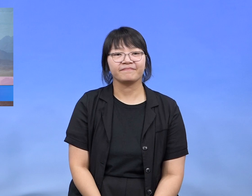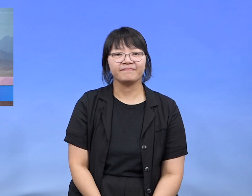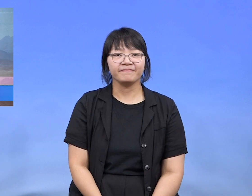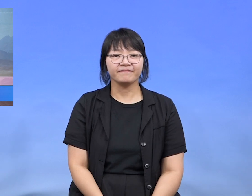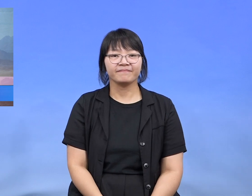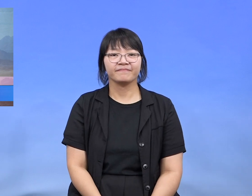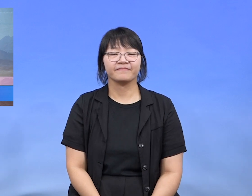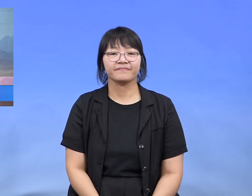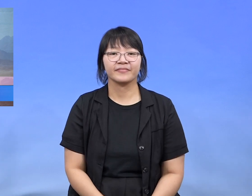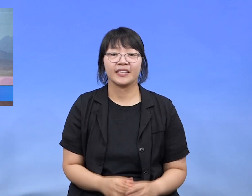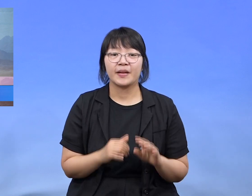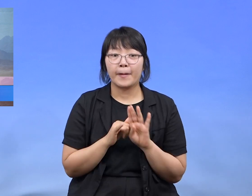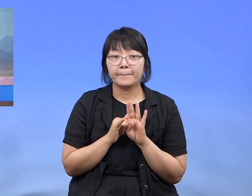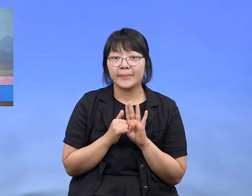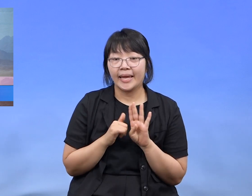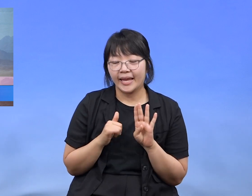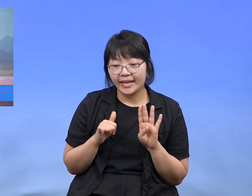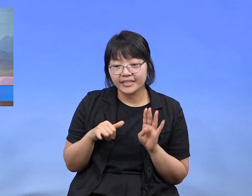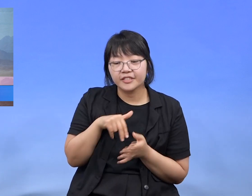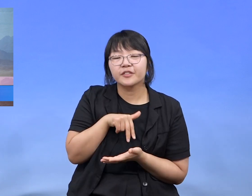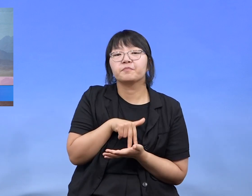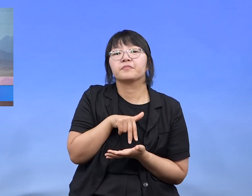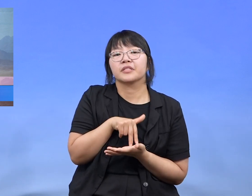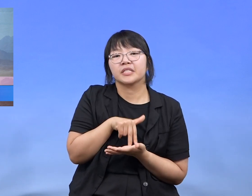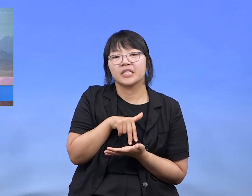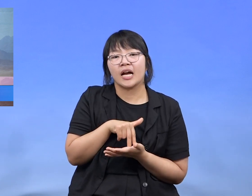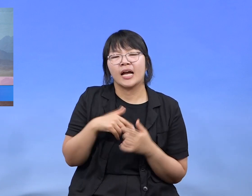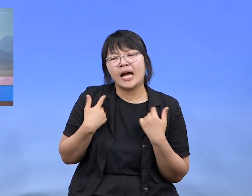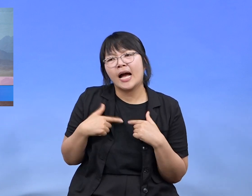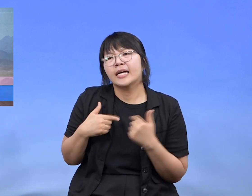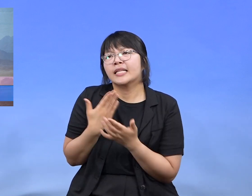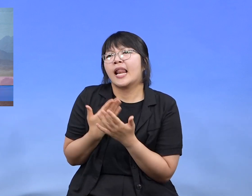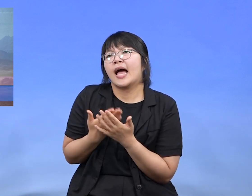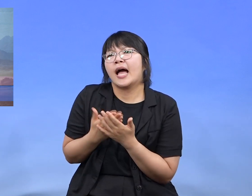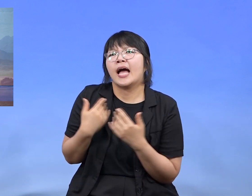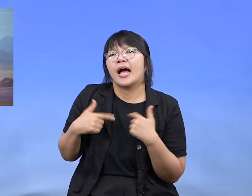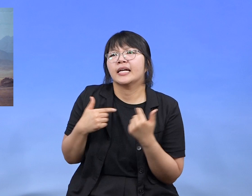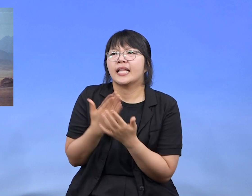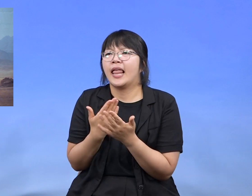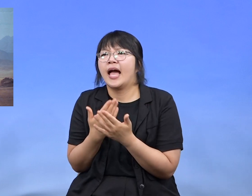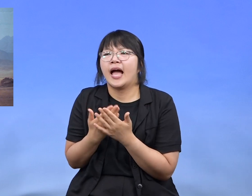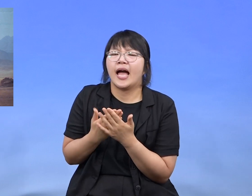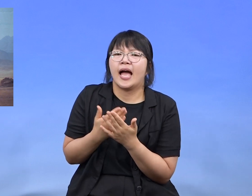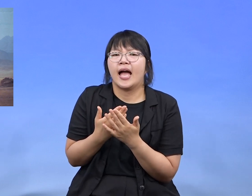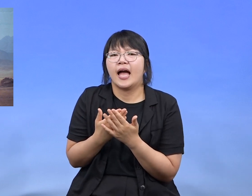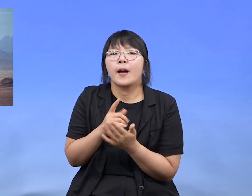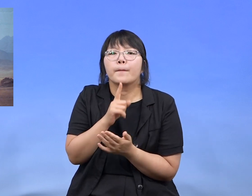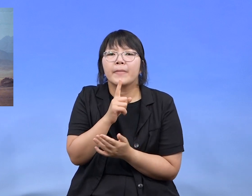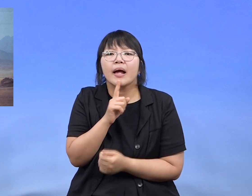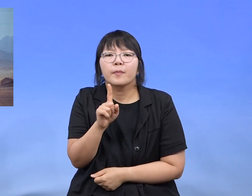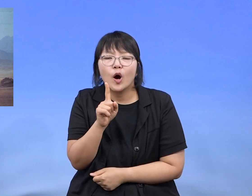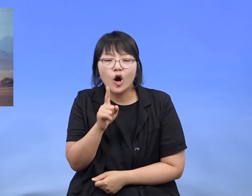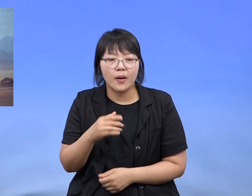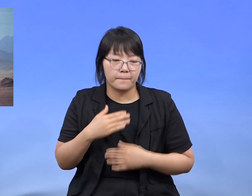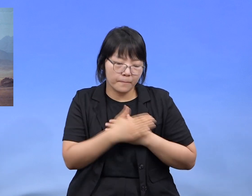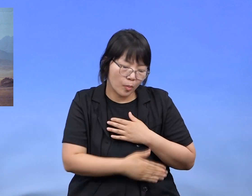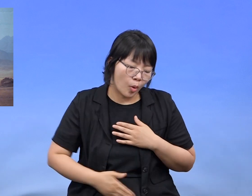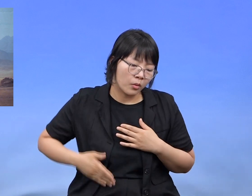사실 백성들이 항상 달라고 했던 떡은 육신의 떡이죠. 육신의 굶주림을 면할 수 있는